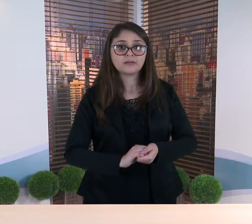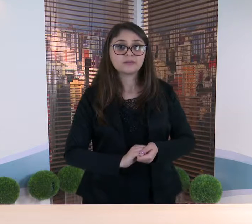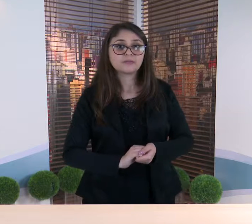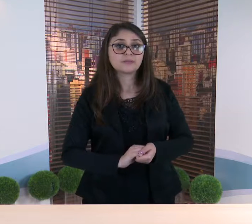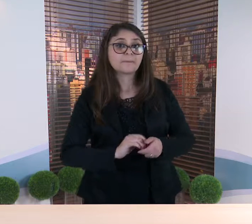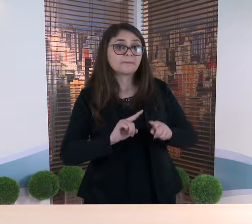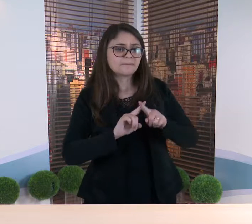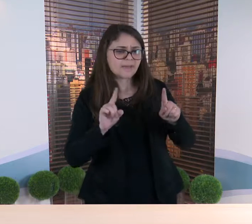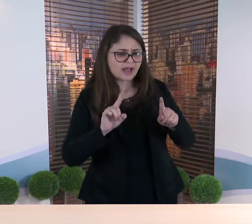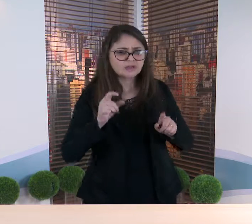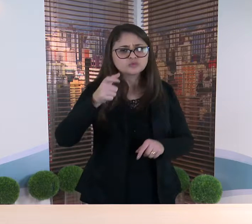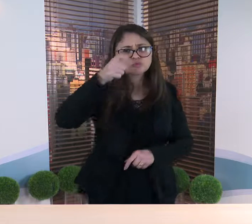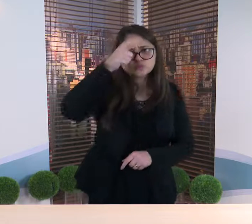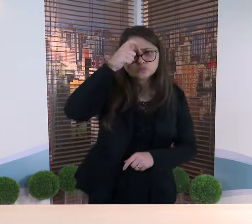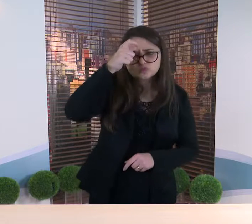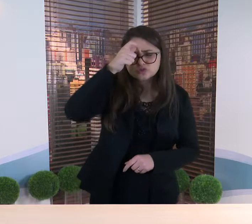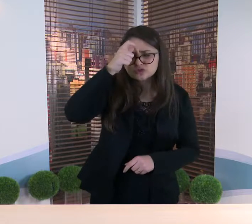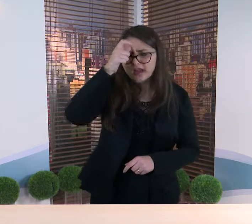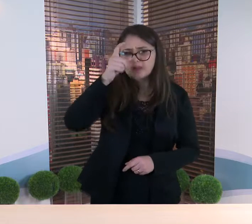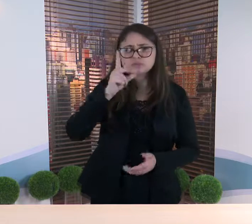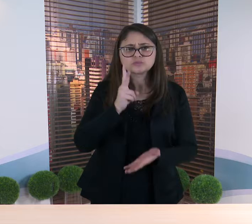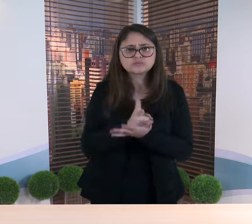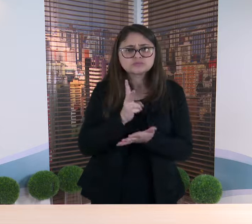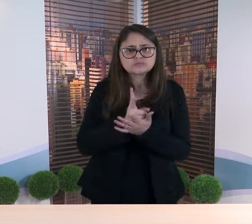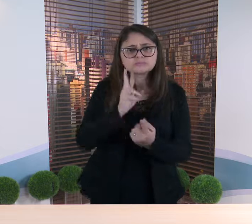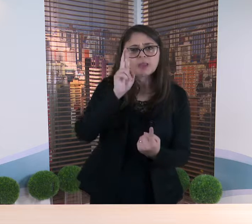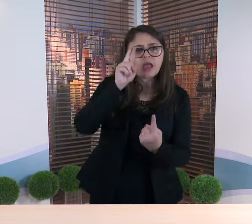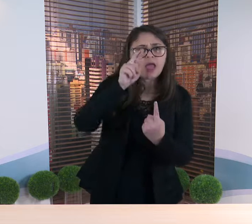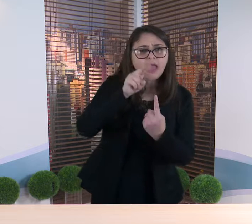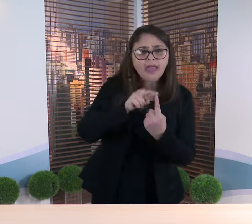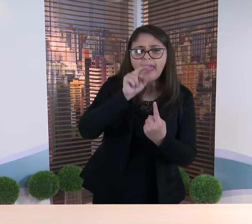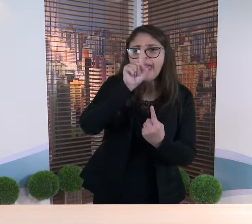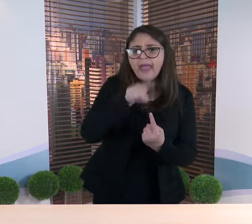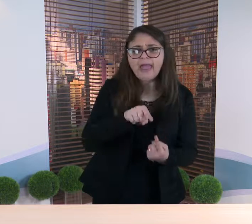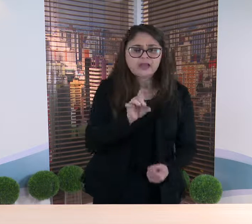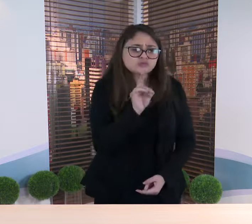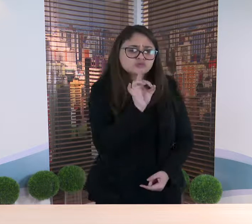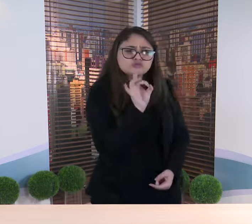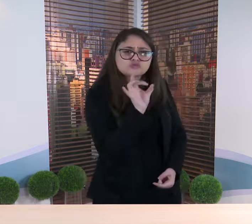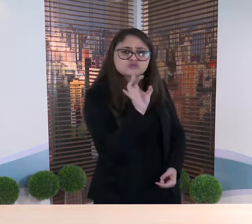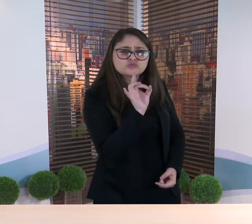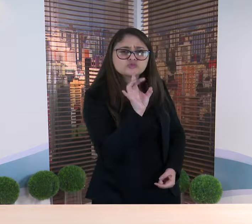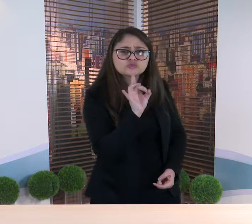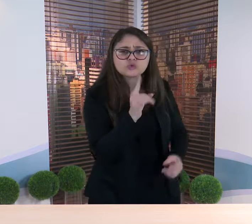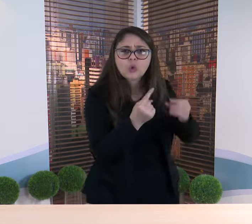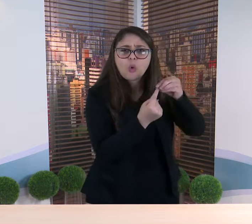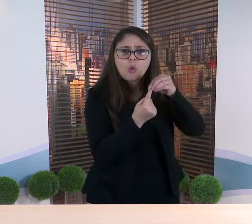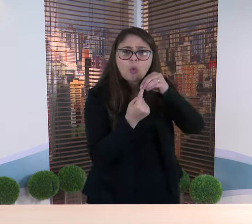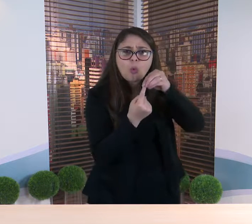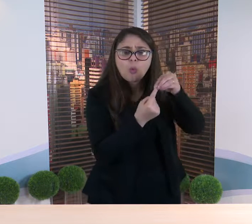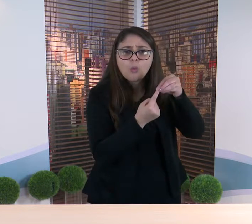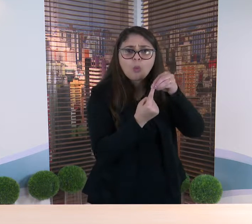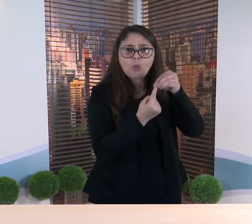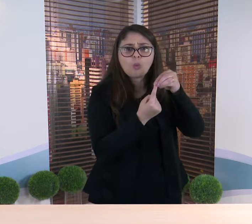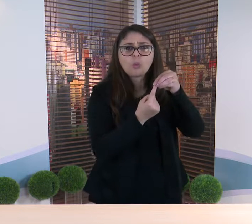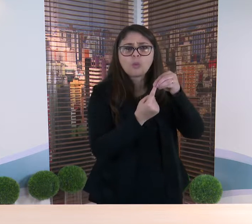diabo é, frequentemente, referido como o elemento exclusivo ou, pelo menos, dominante